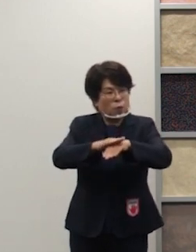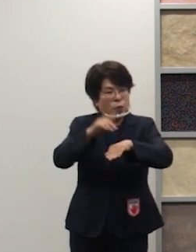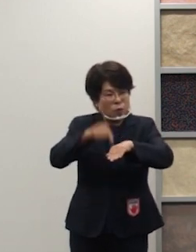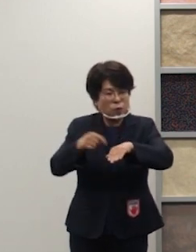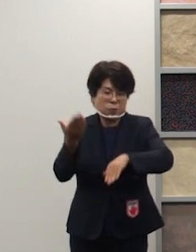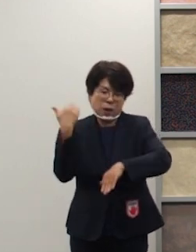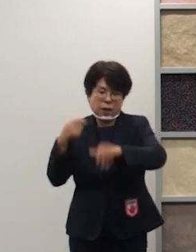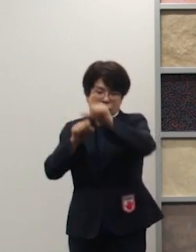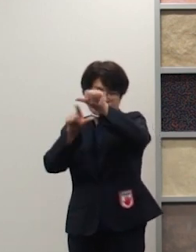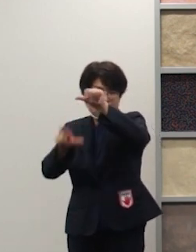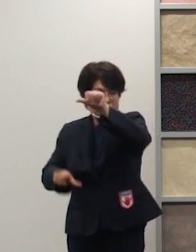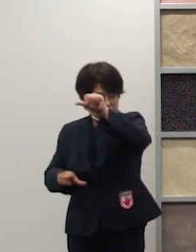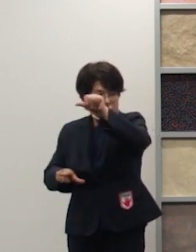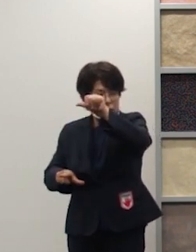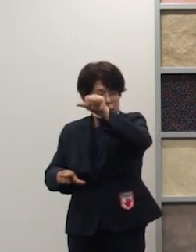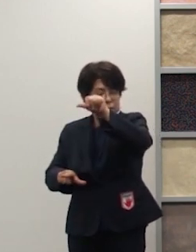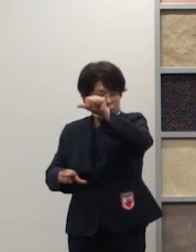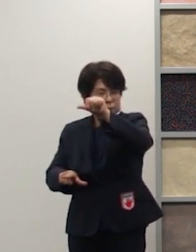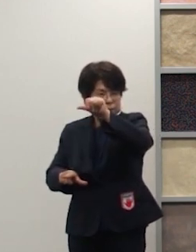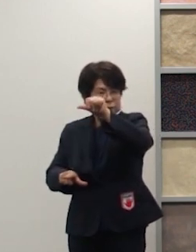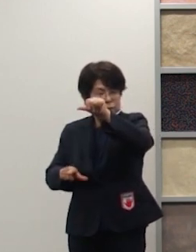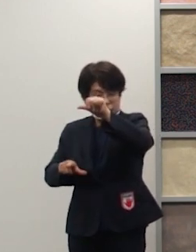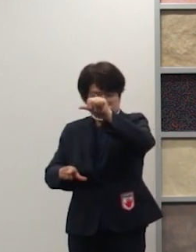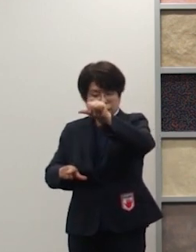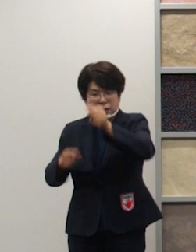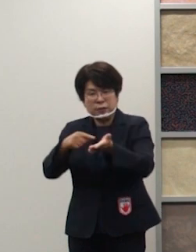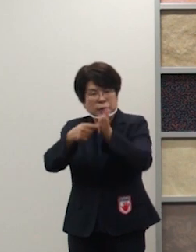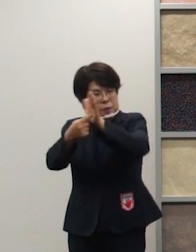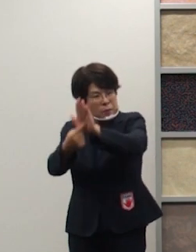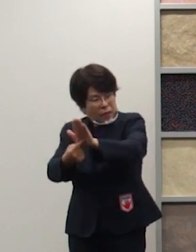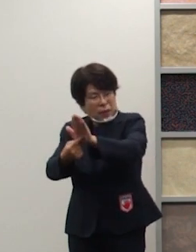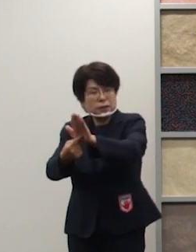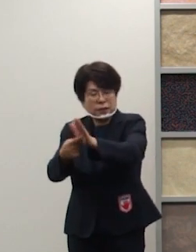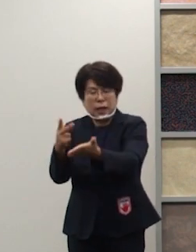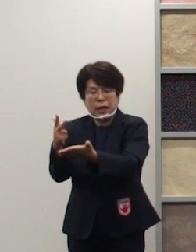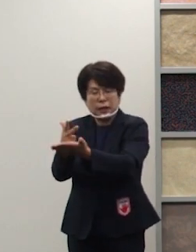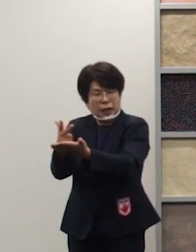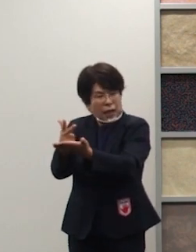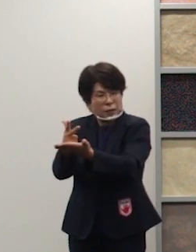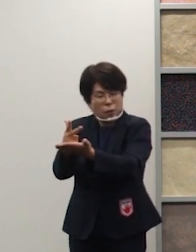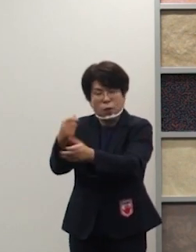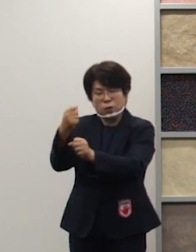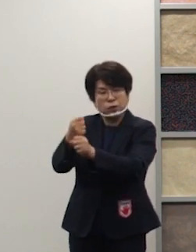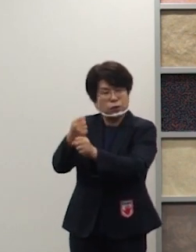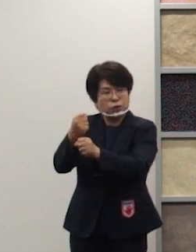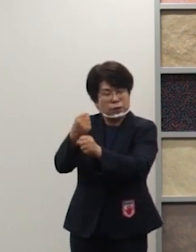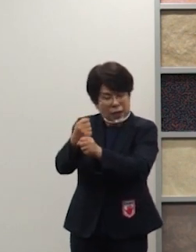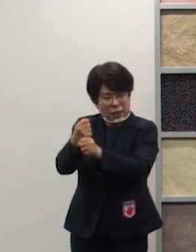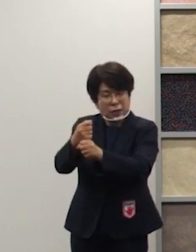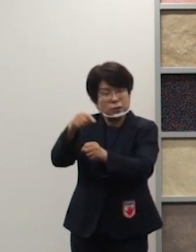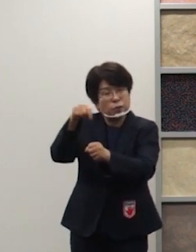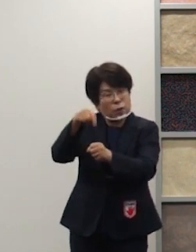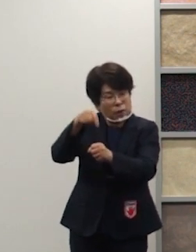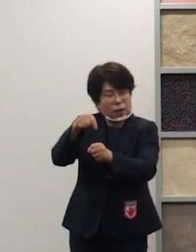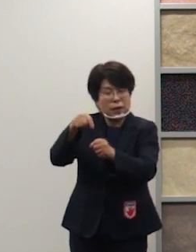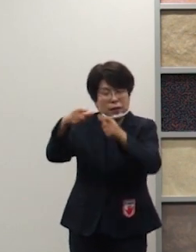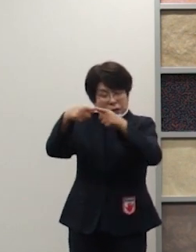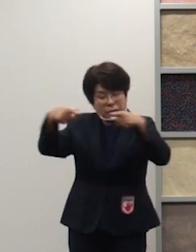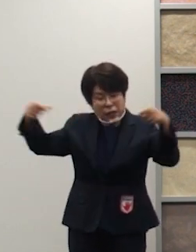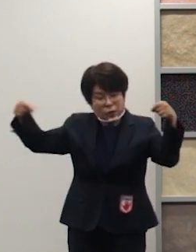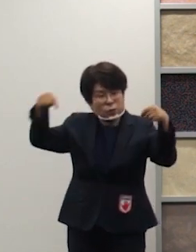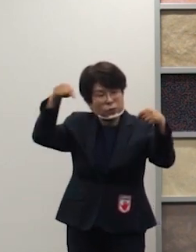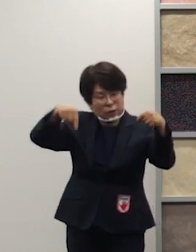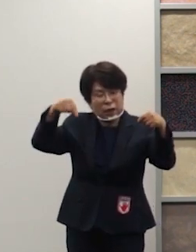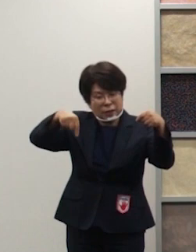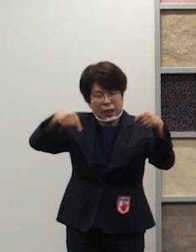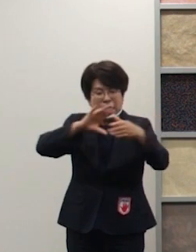て、ガイドラインみたいなものを作ったのですね、全国の中でもい